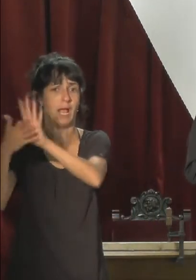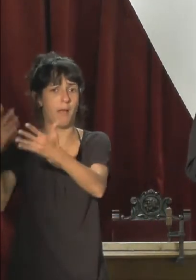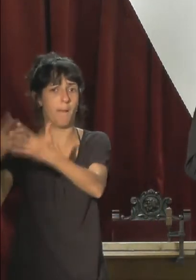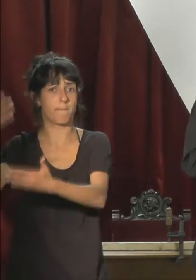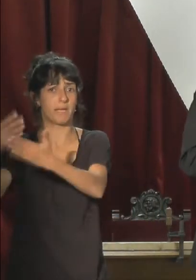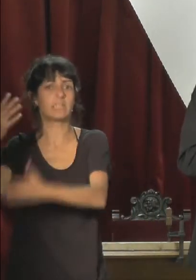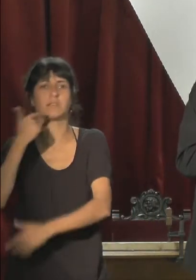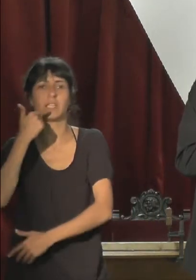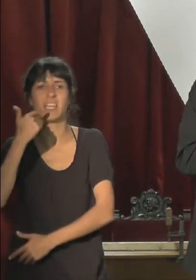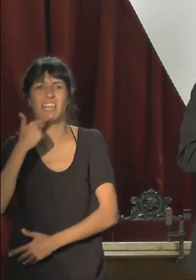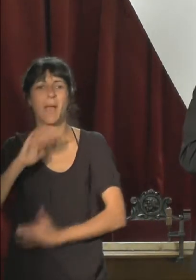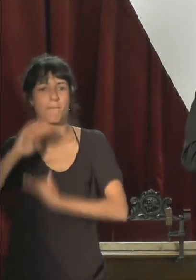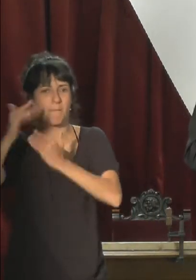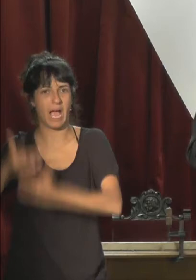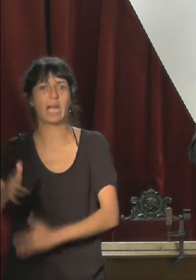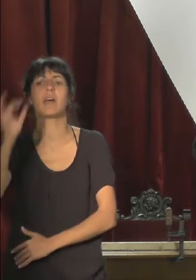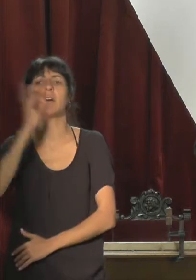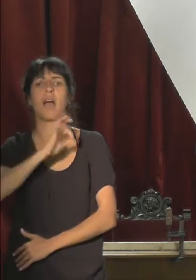marea galega.